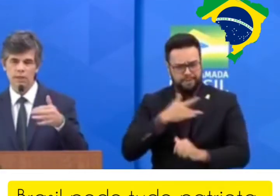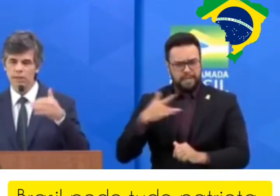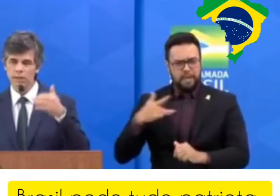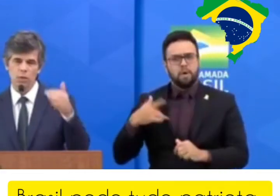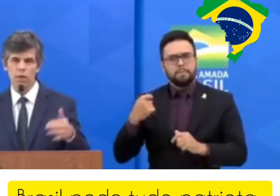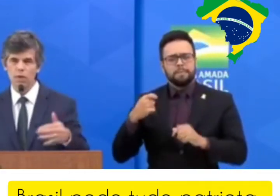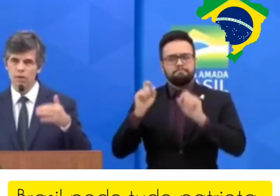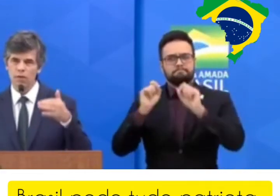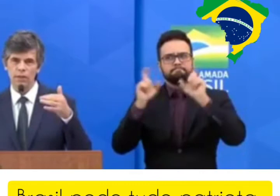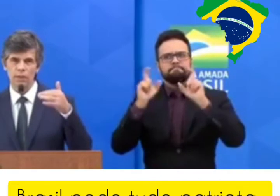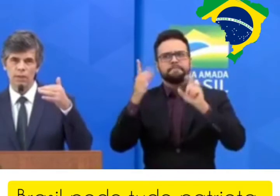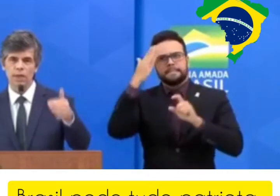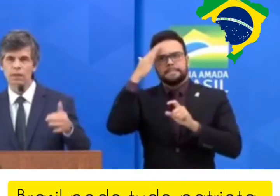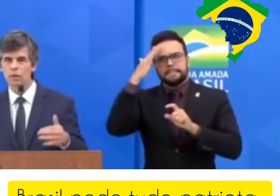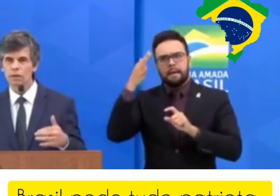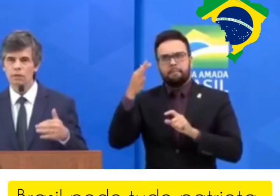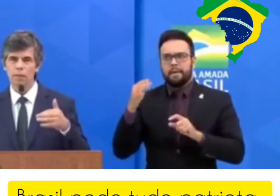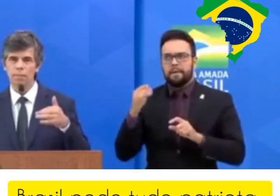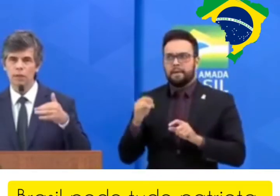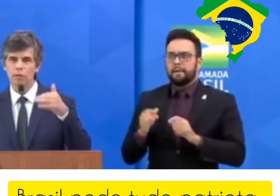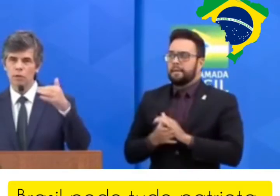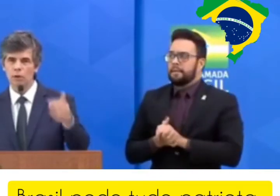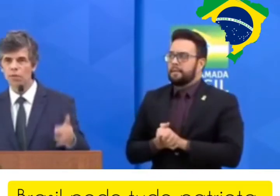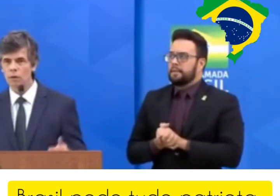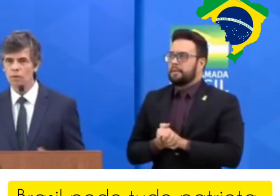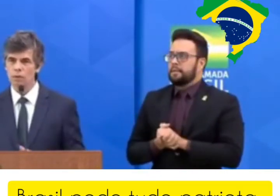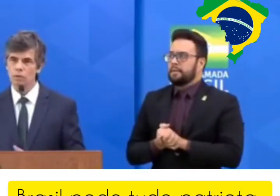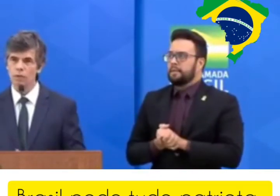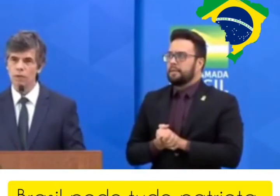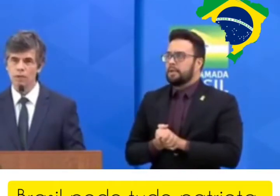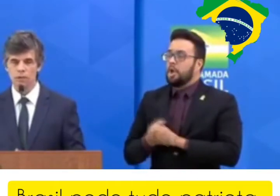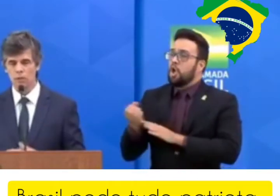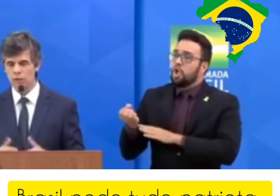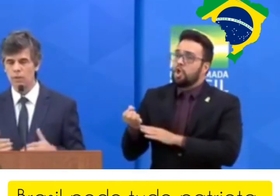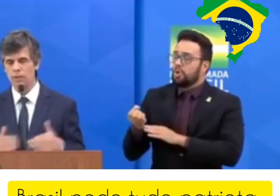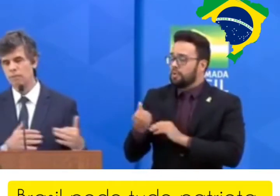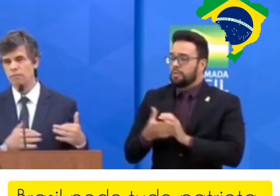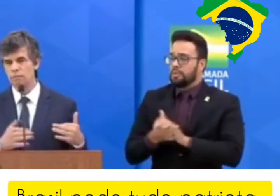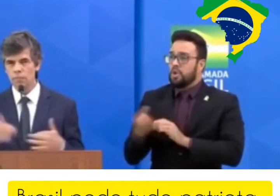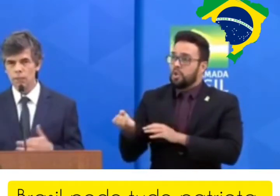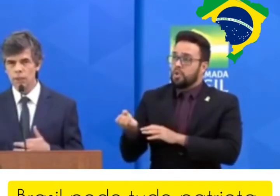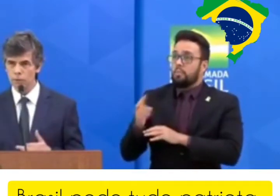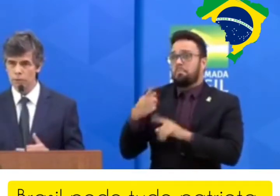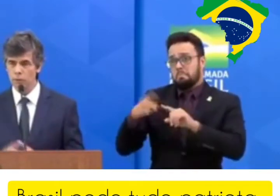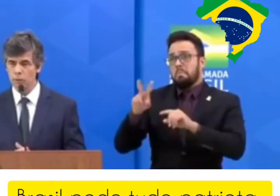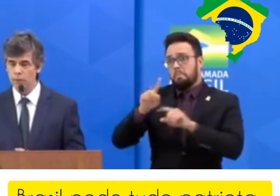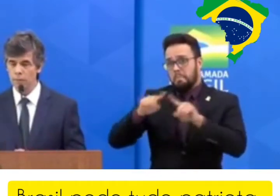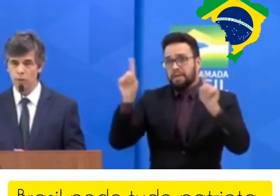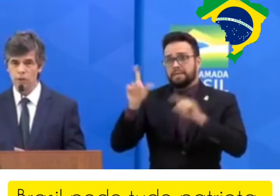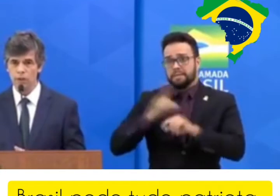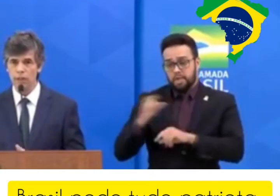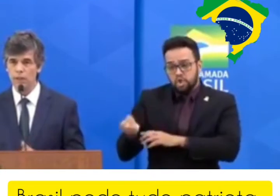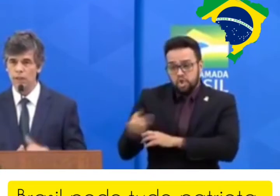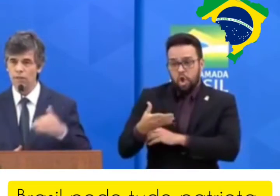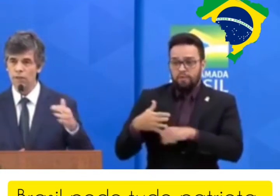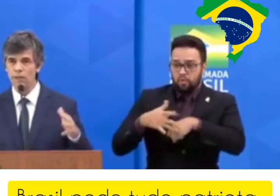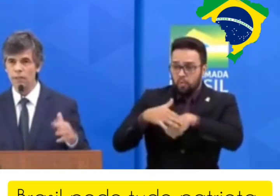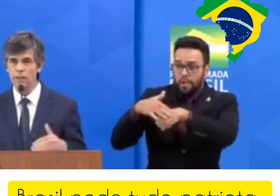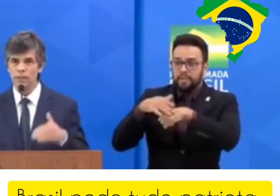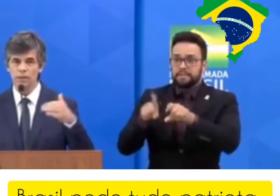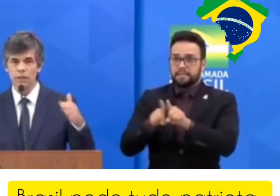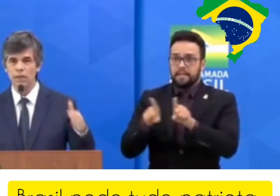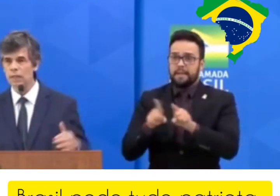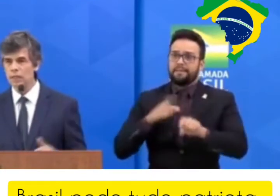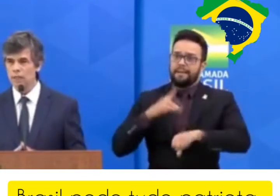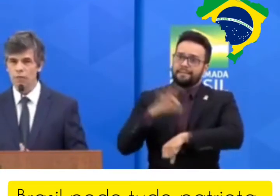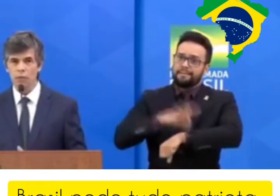gente vai ter uma entrada agora de período de novas doenças que com essa periodicidade, a gente está falando da